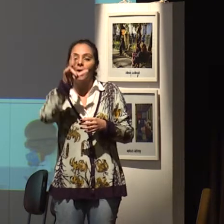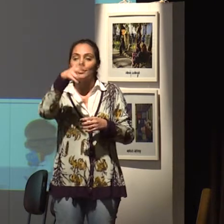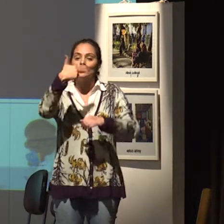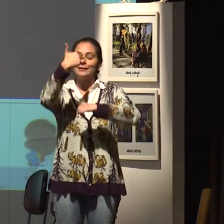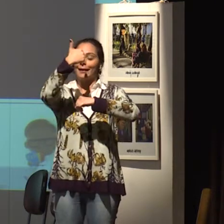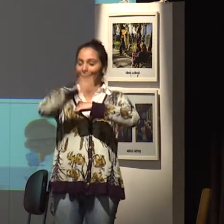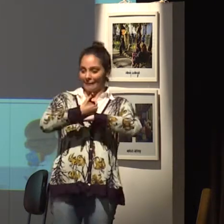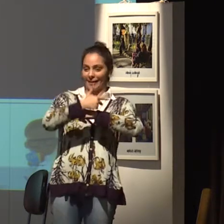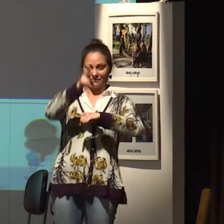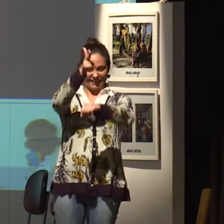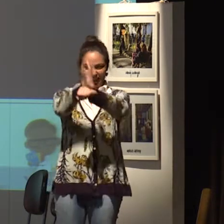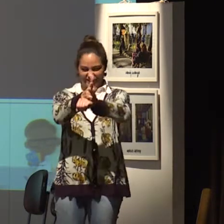Eu pedi para o Luiz Carlos fazer um vídeo, né,